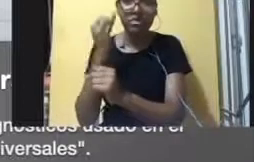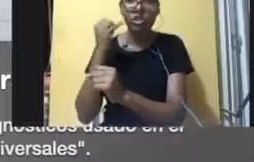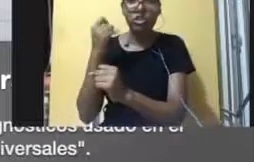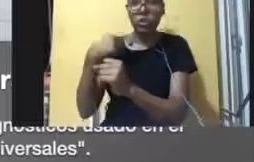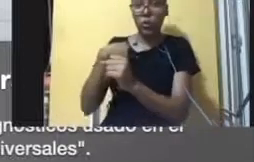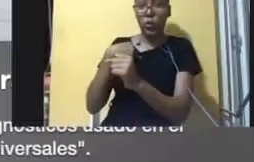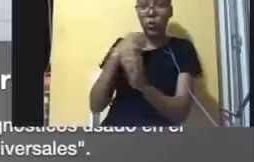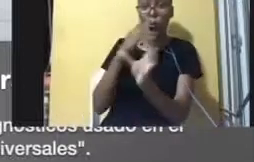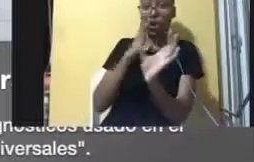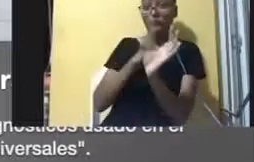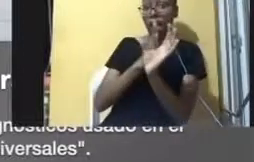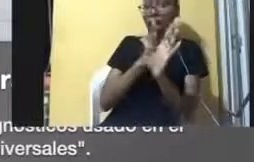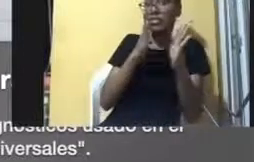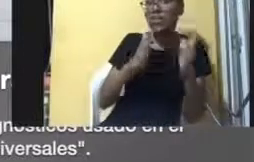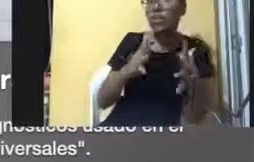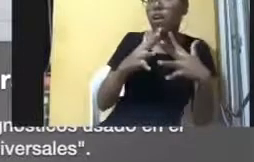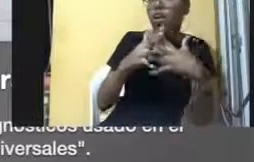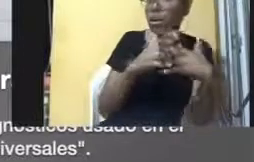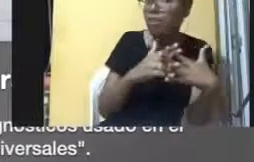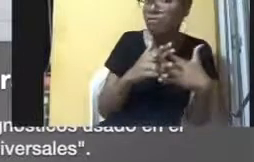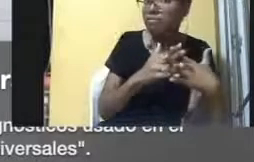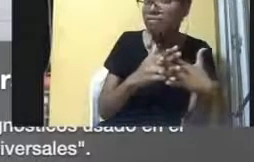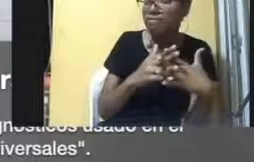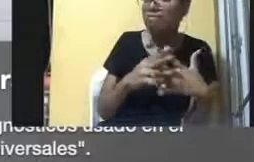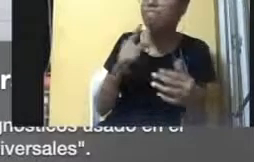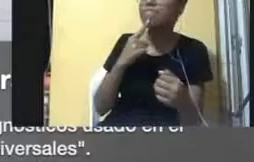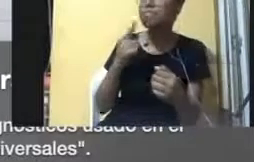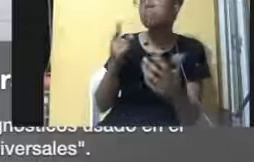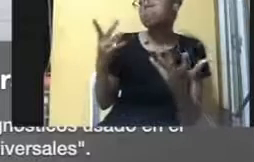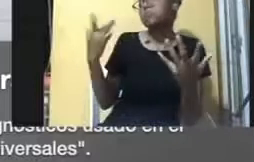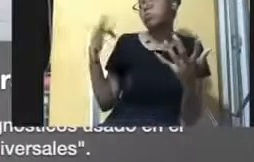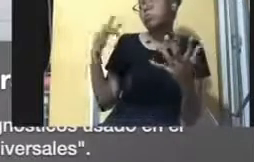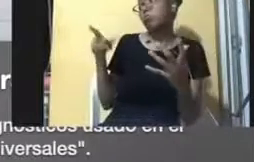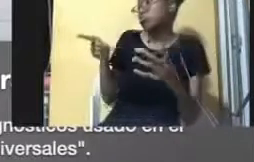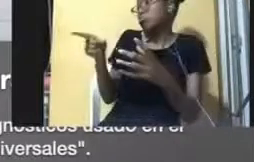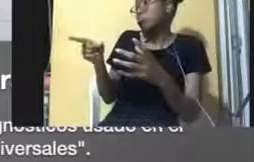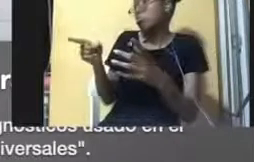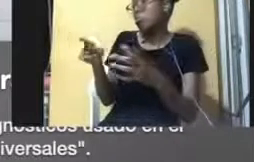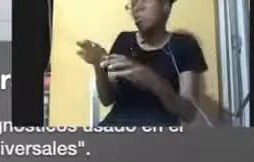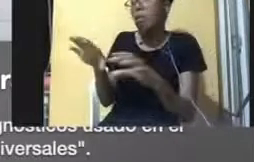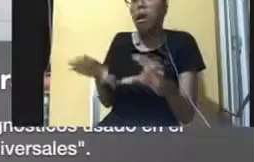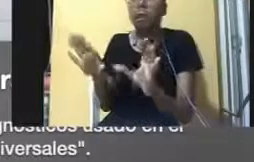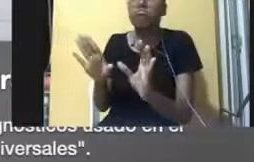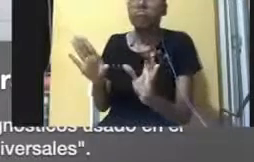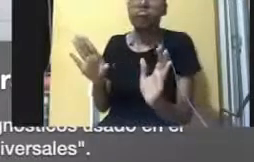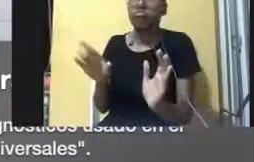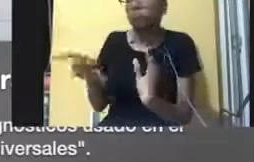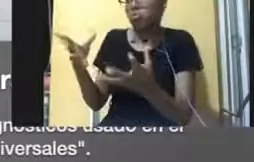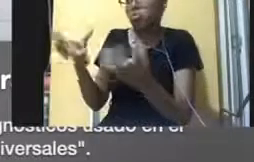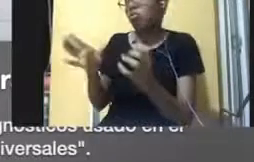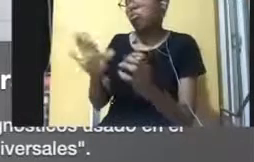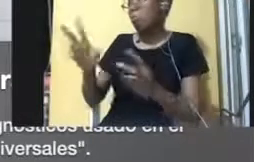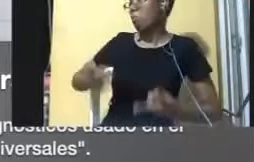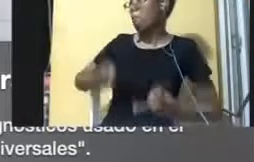americana, estadounidense, le digo, bueno, pero haz lo que tú quieres porque tú tienes que vivir tu vida,